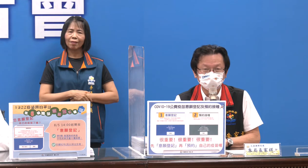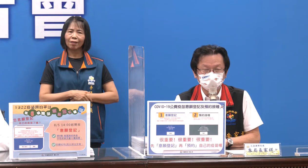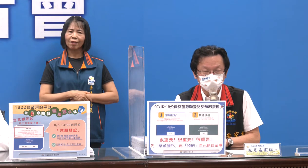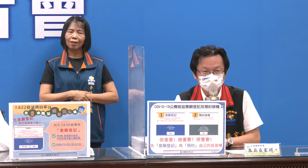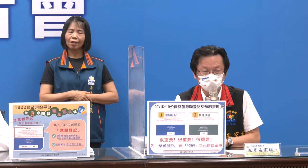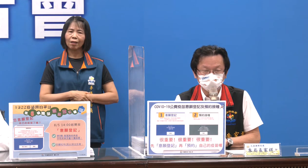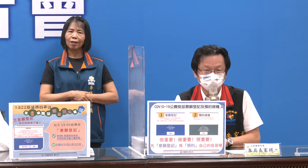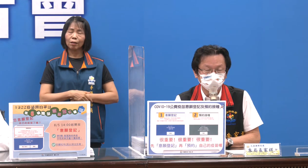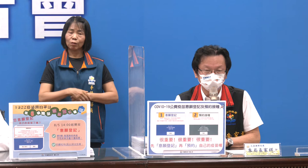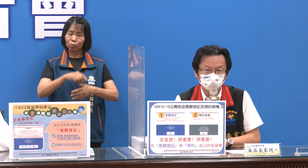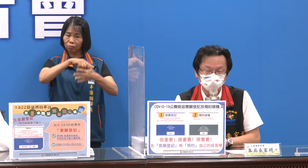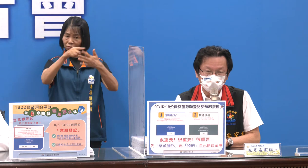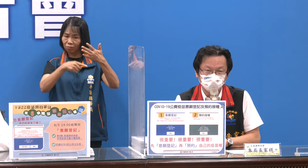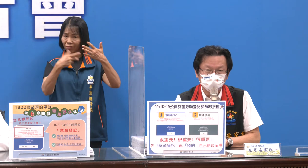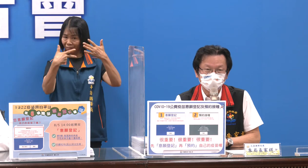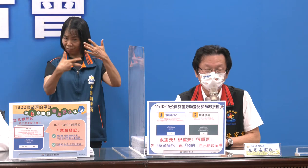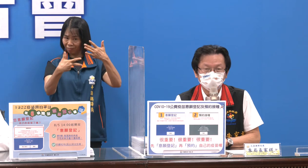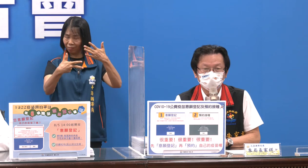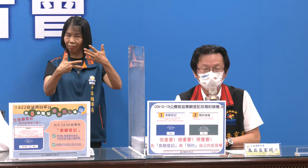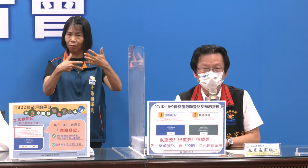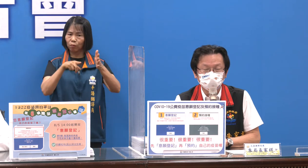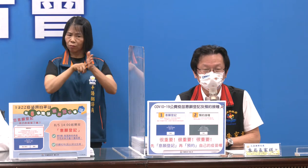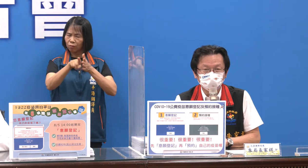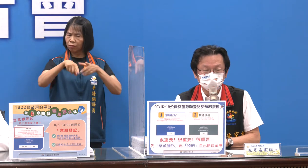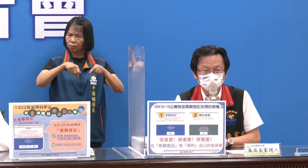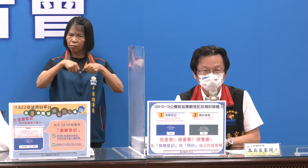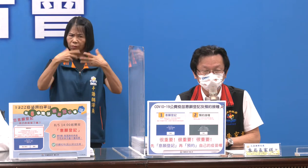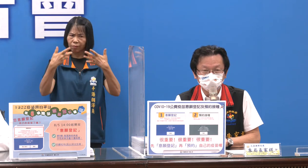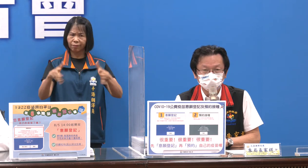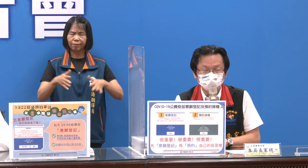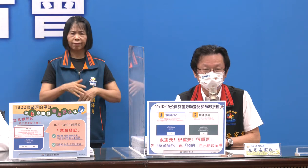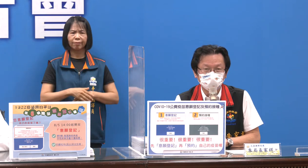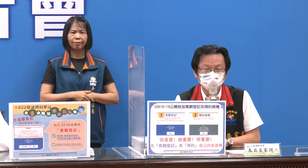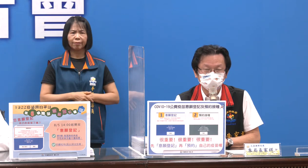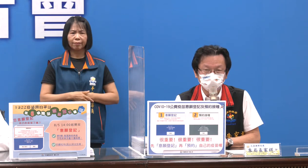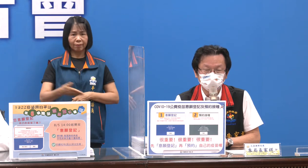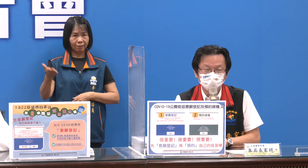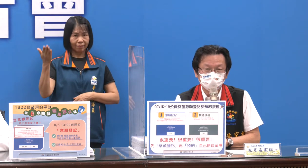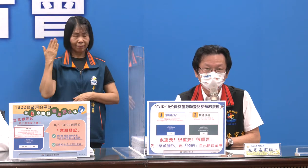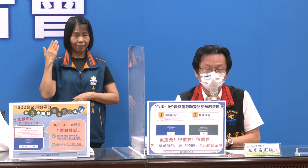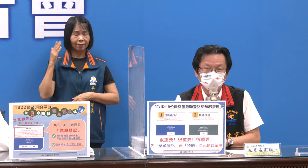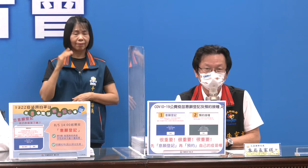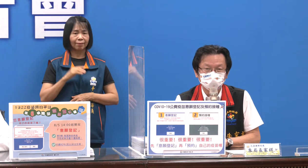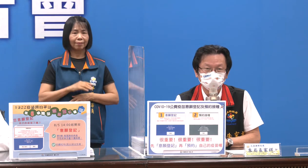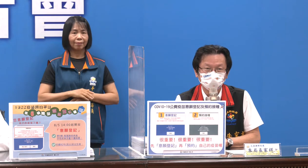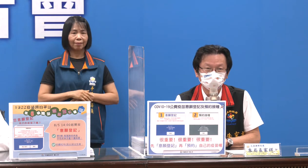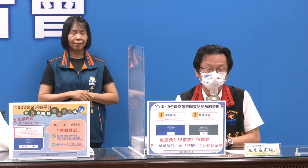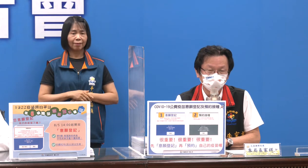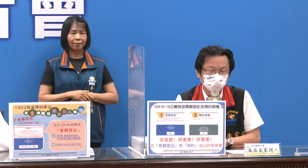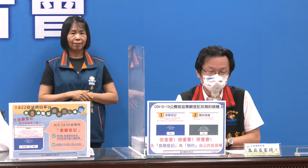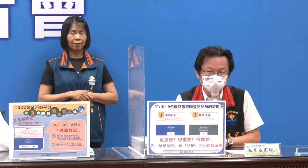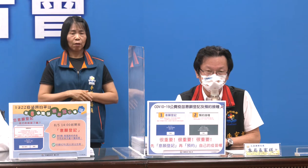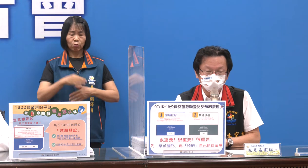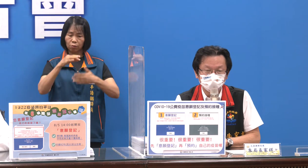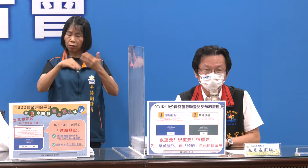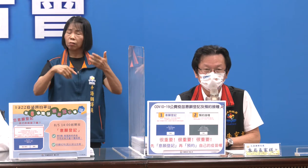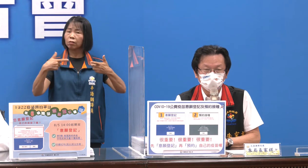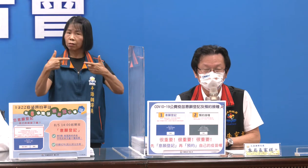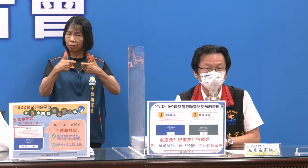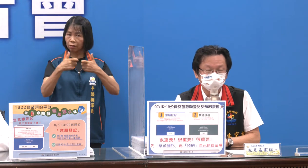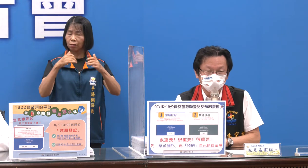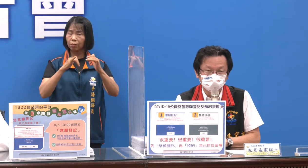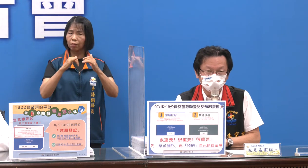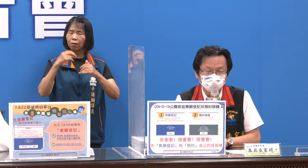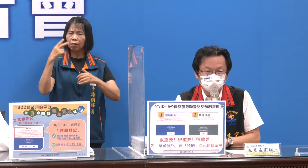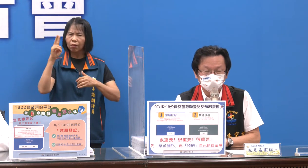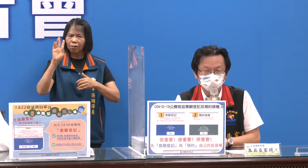这个中央在第七类的时候有很多的专案那或者是说之前有些这个符合条件的人